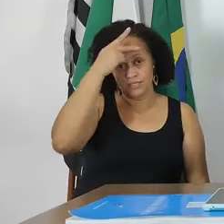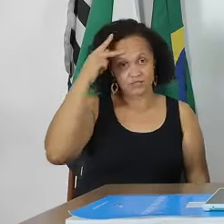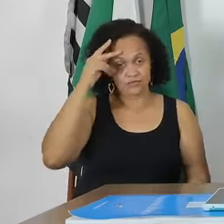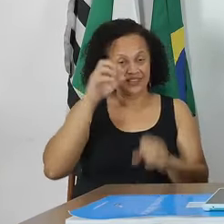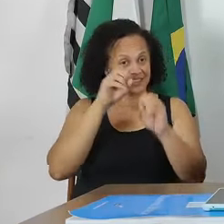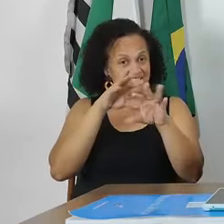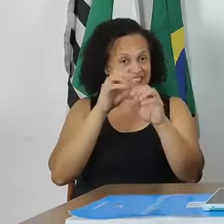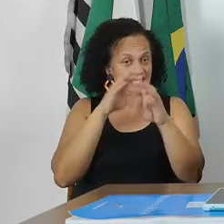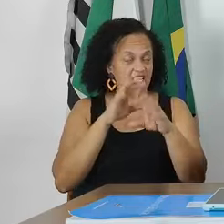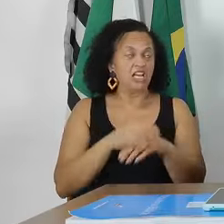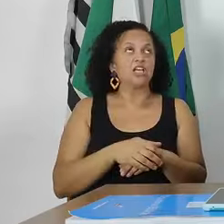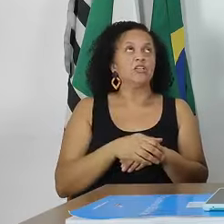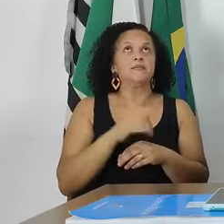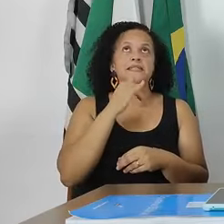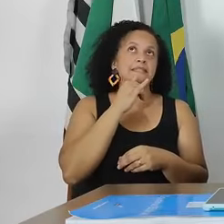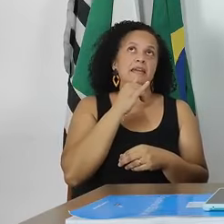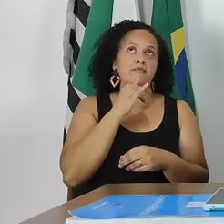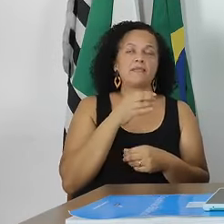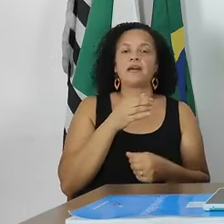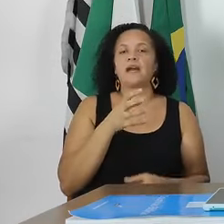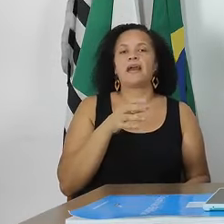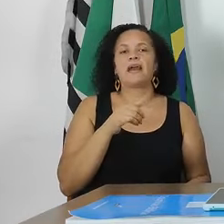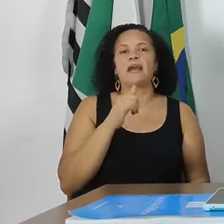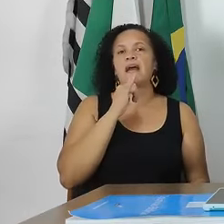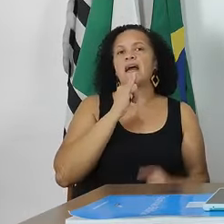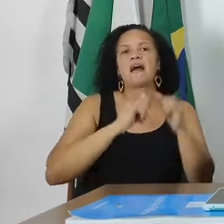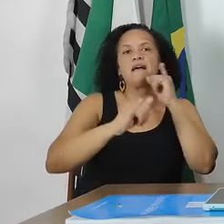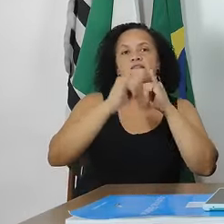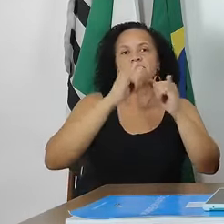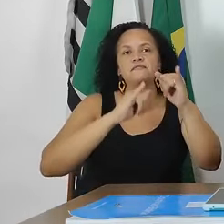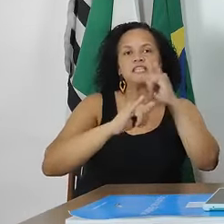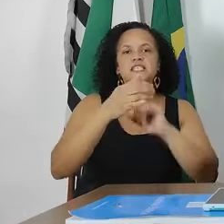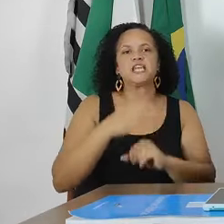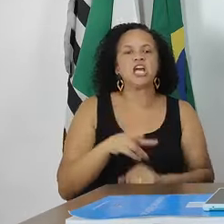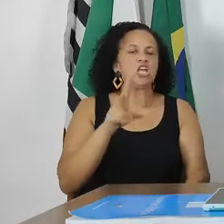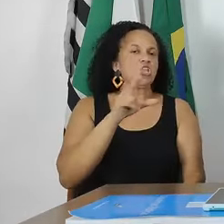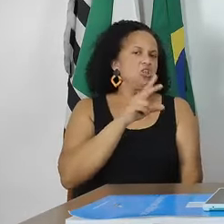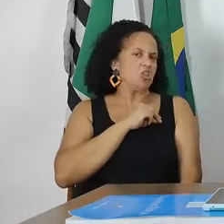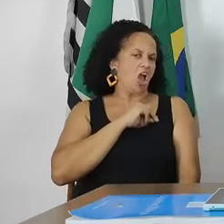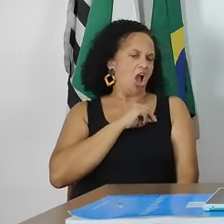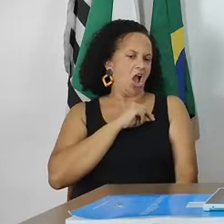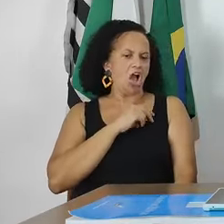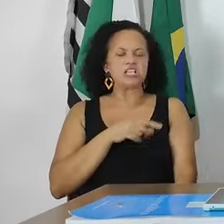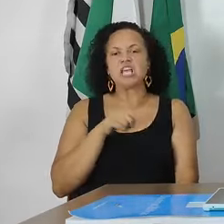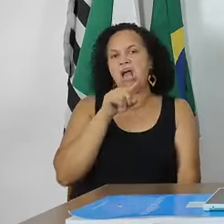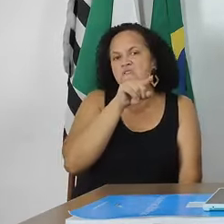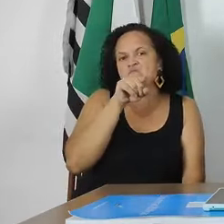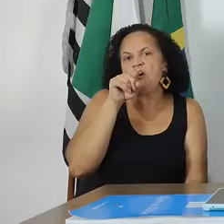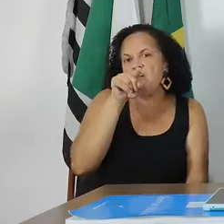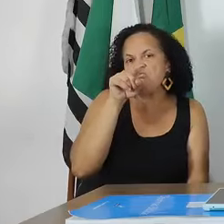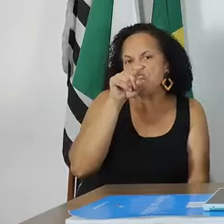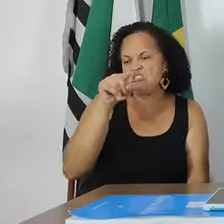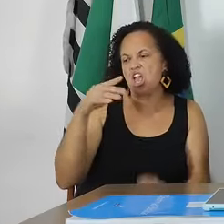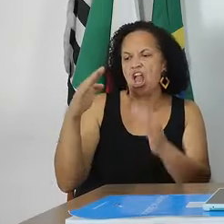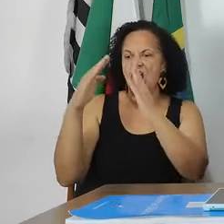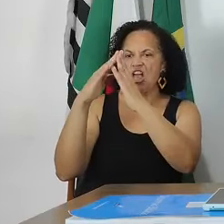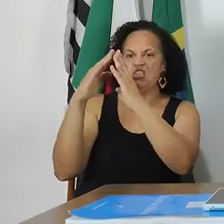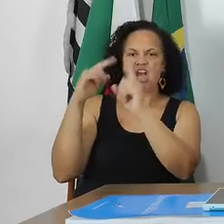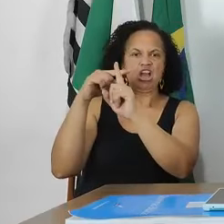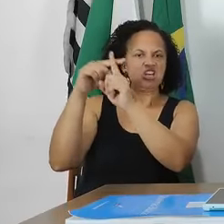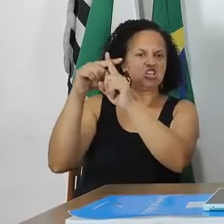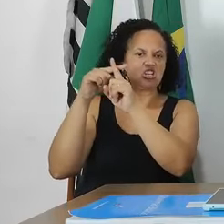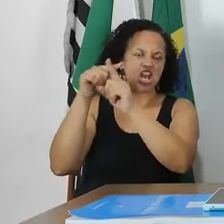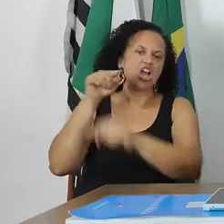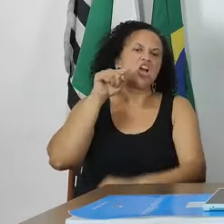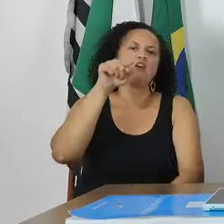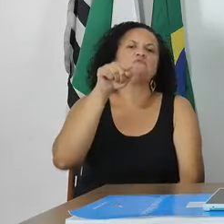vão ensinando essa turminha a entrar dentro da igreja e falar, eles são homofóbicos. Então vamos mudar a mentalidade deles,